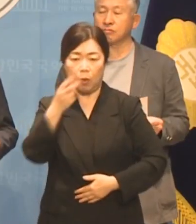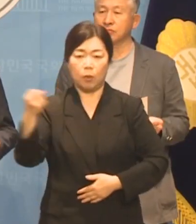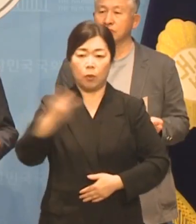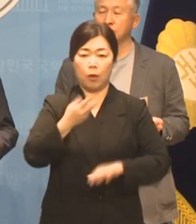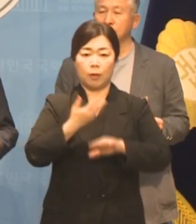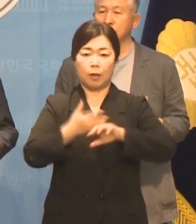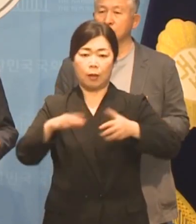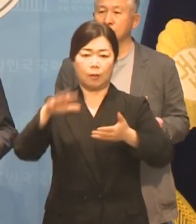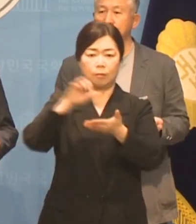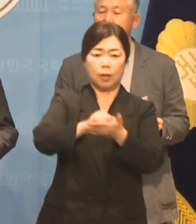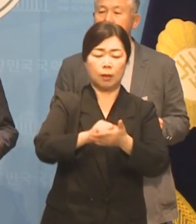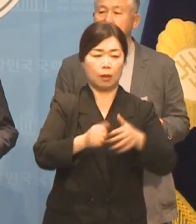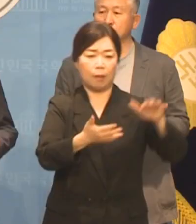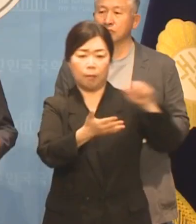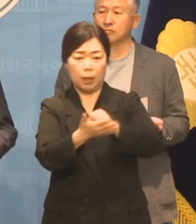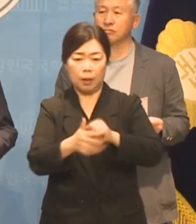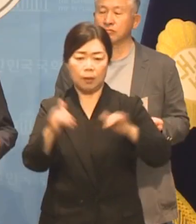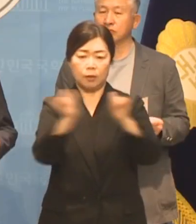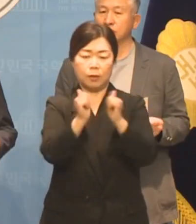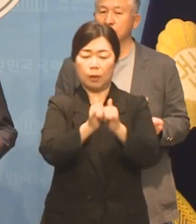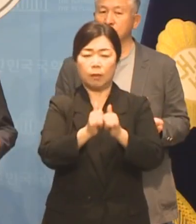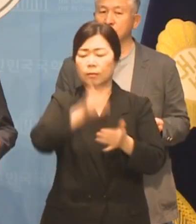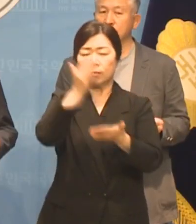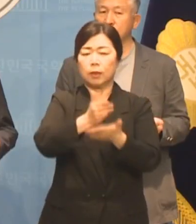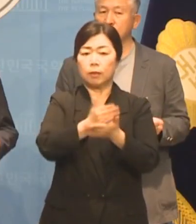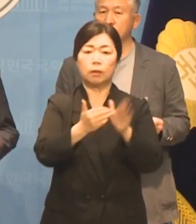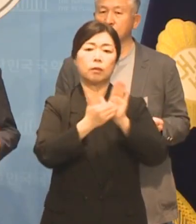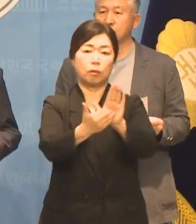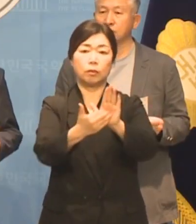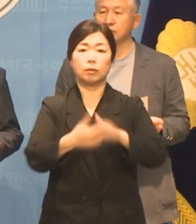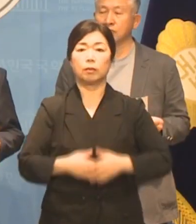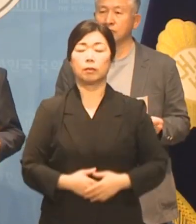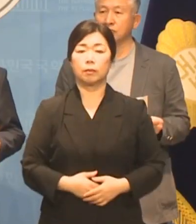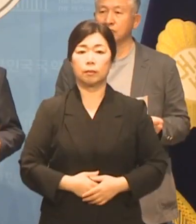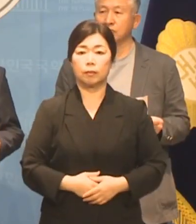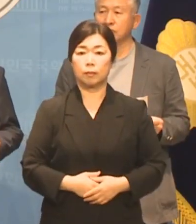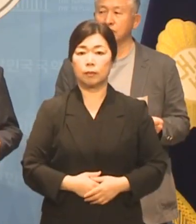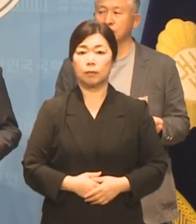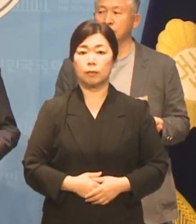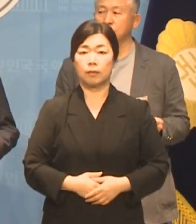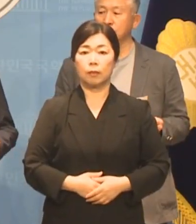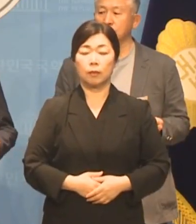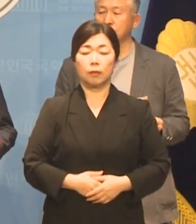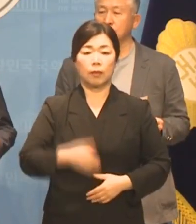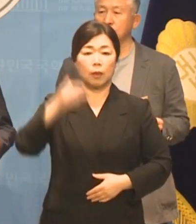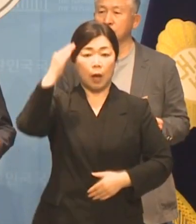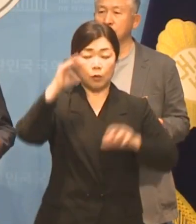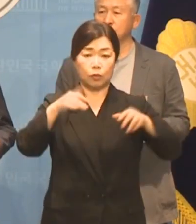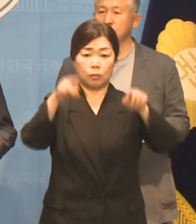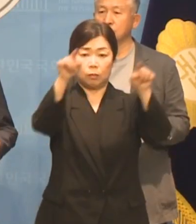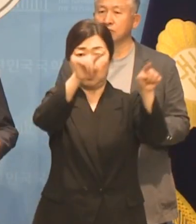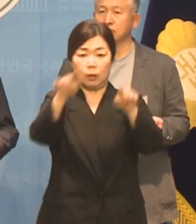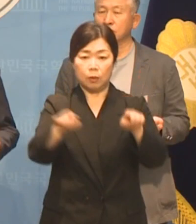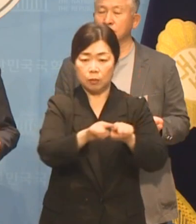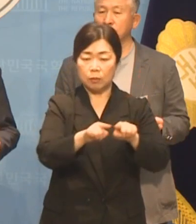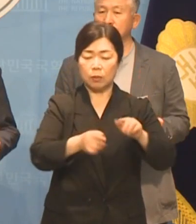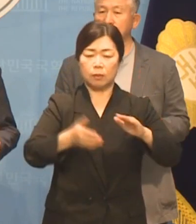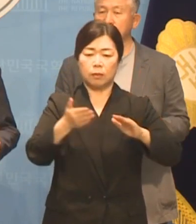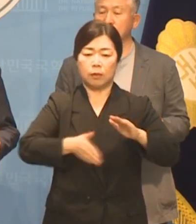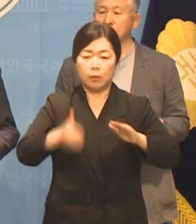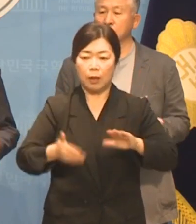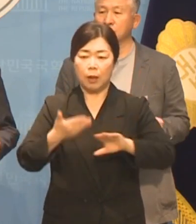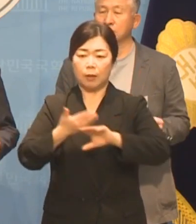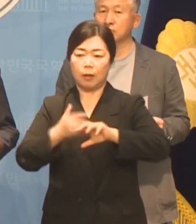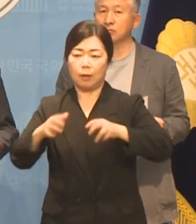외세의 전장화 시도를 단호히 거부할 것입니다. 한반도는 결코